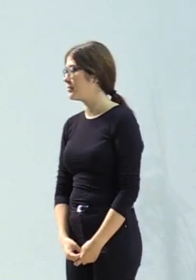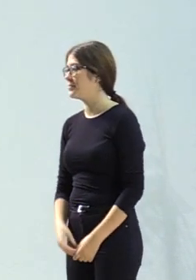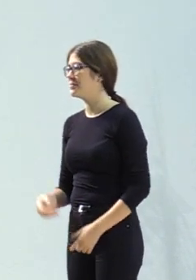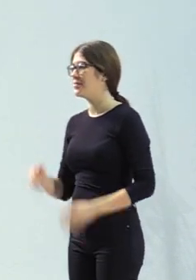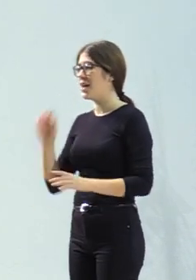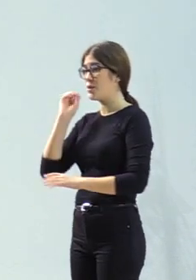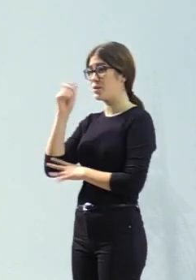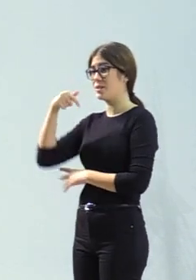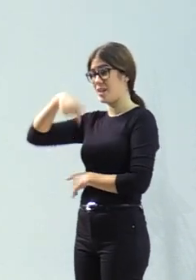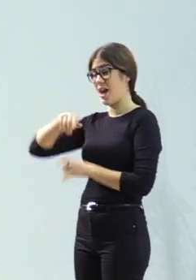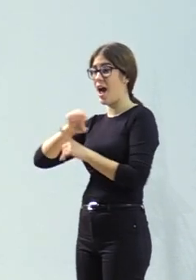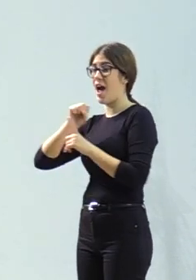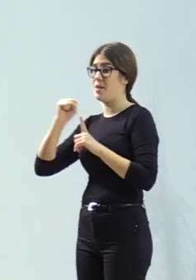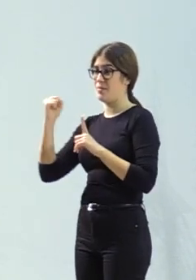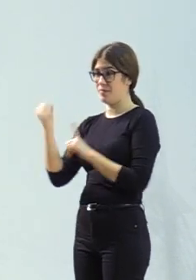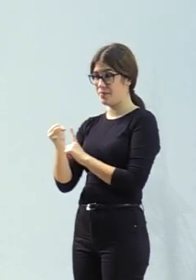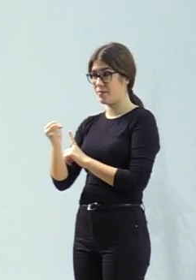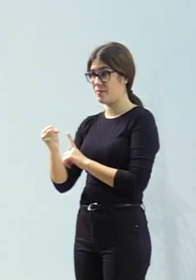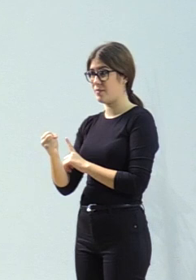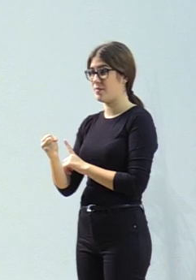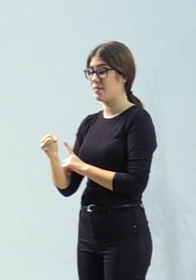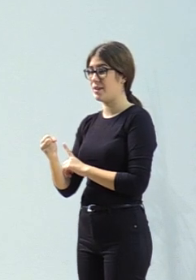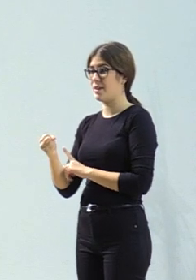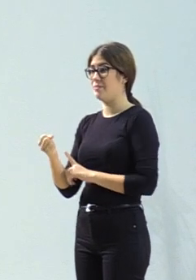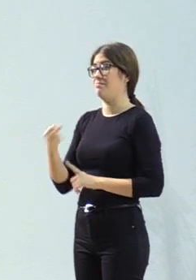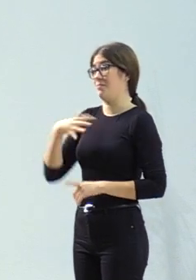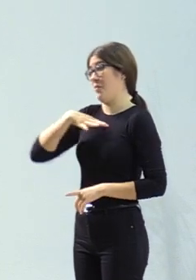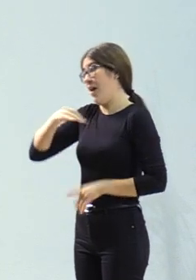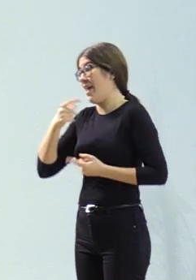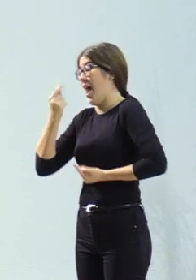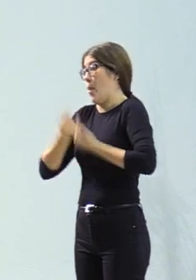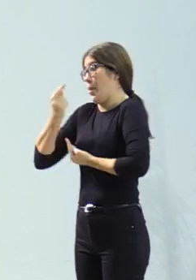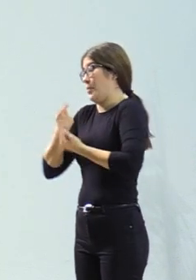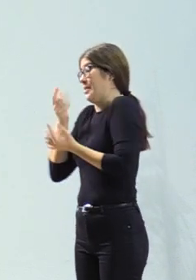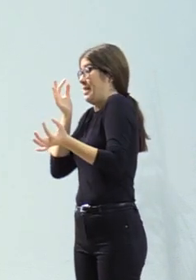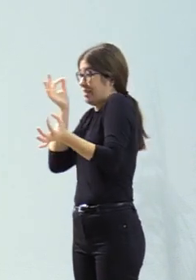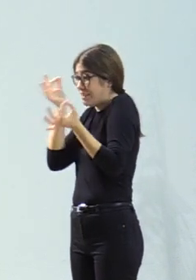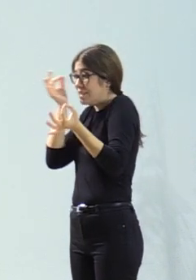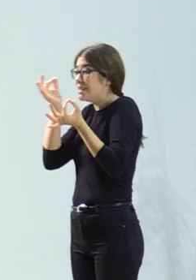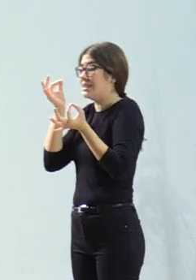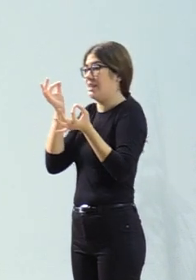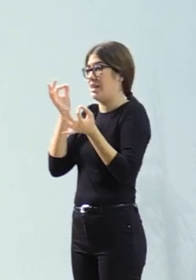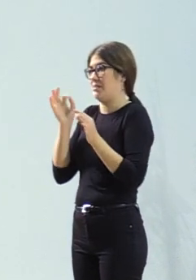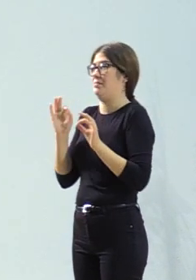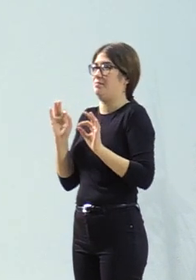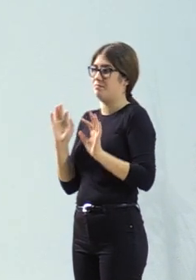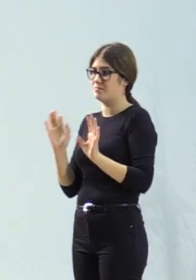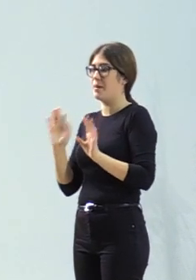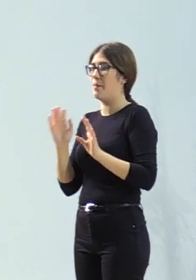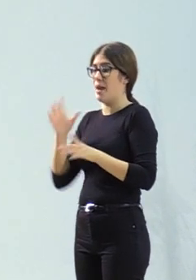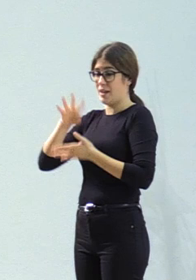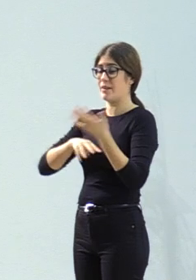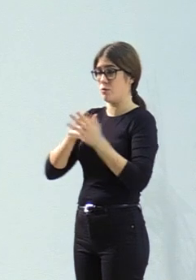Este congreso es de animación sociocultural. Supongo que también ahí se lee alguna cosa. Yo, por las conversaciones que tengo con profesores, profesoras en